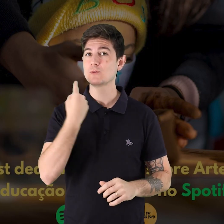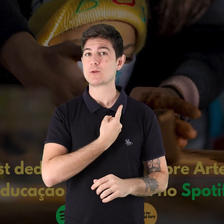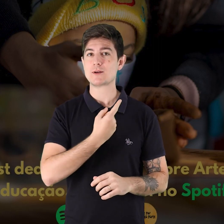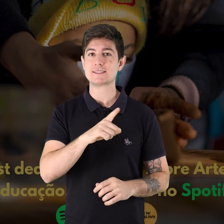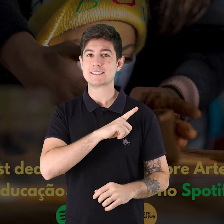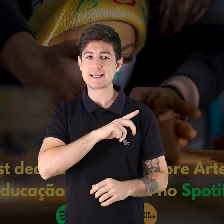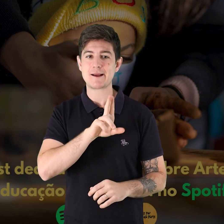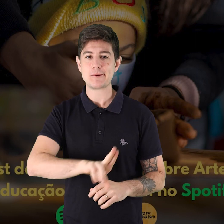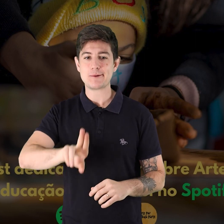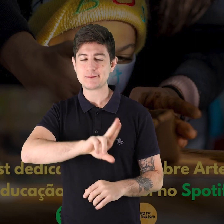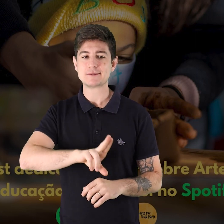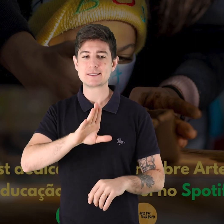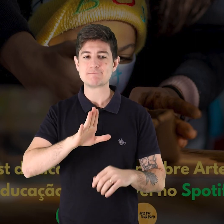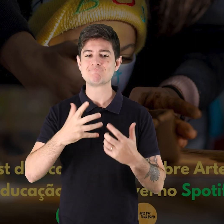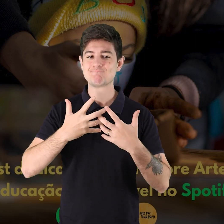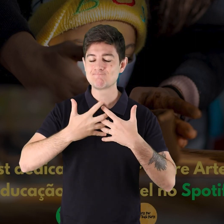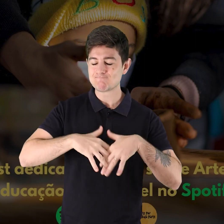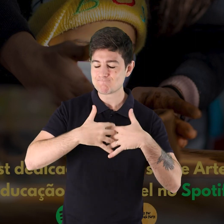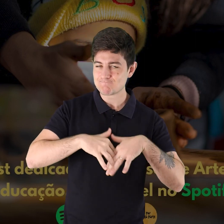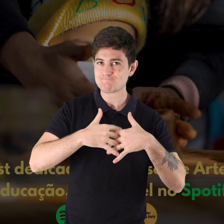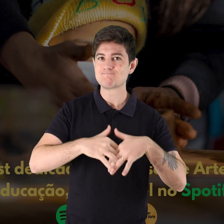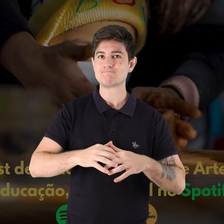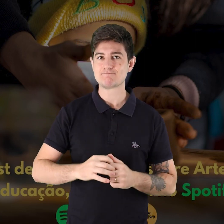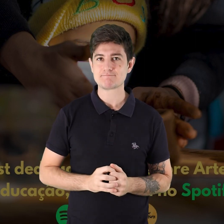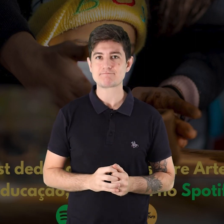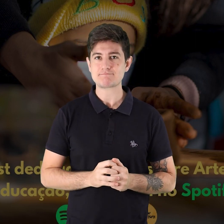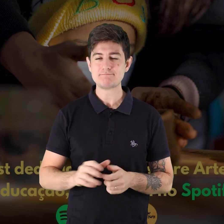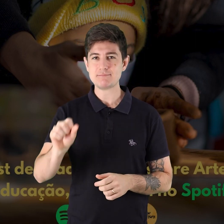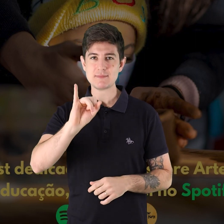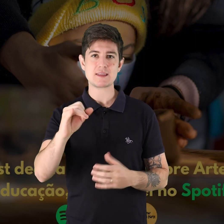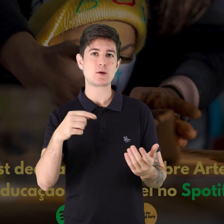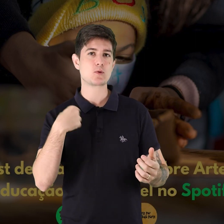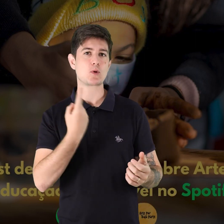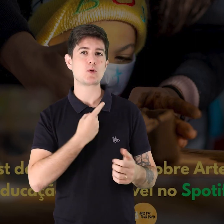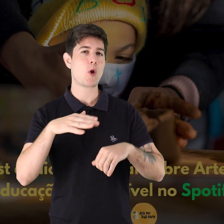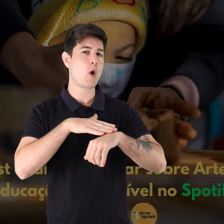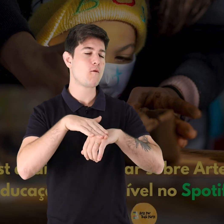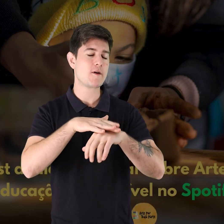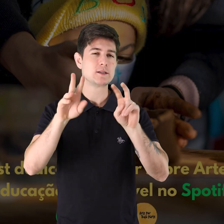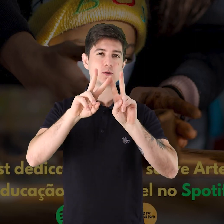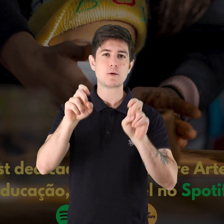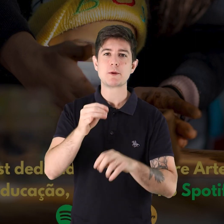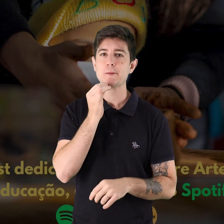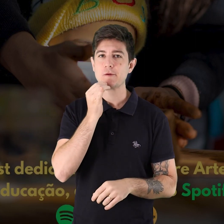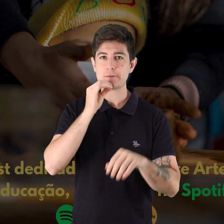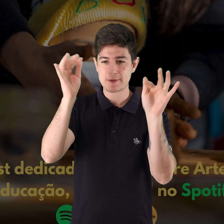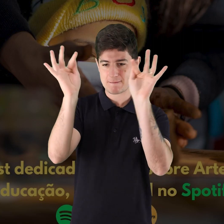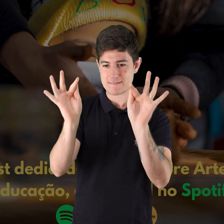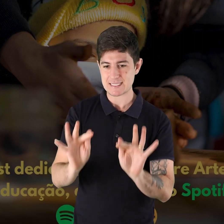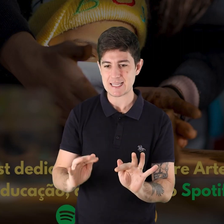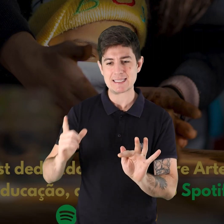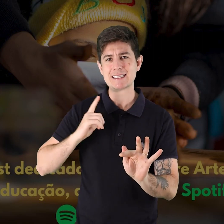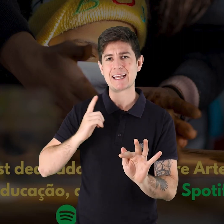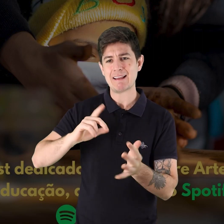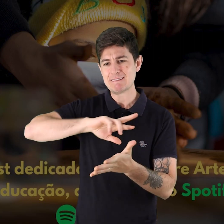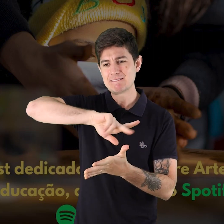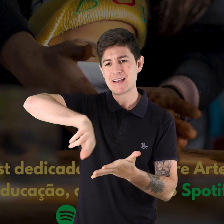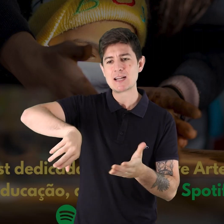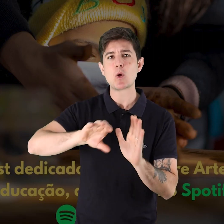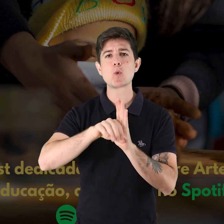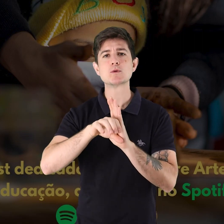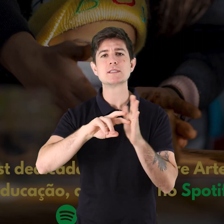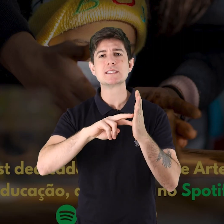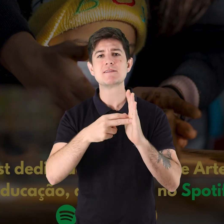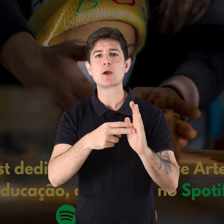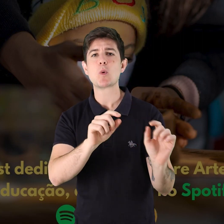pergunta que a pergunta mais reflexiva relacionada a isso, né? Quando a gente fala de felicidade, a